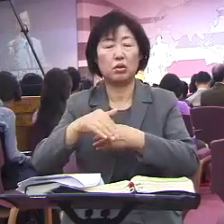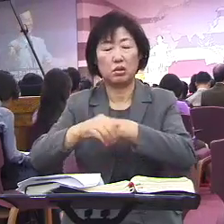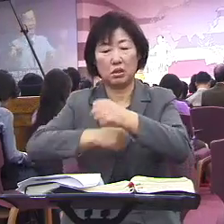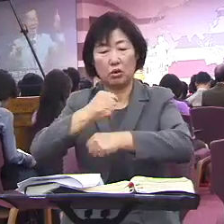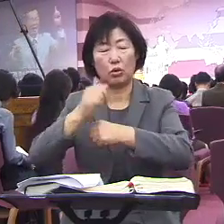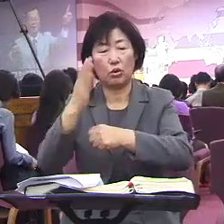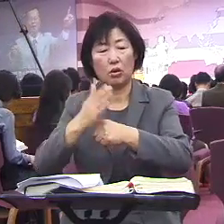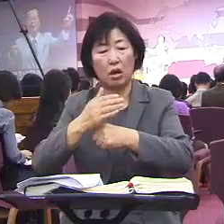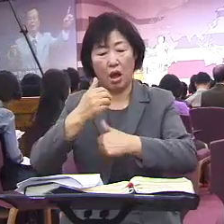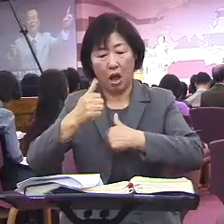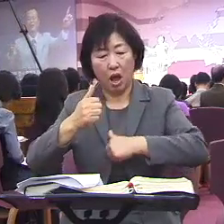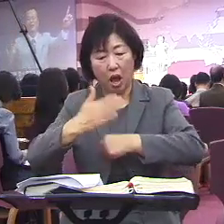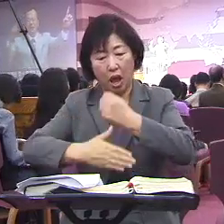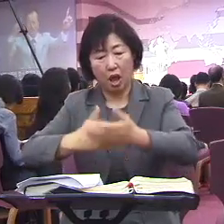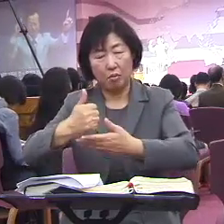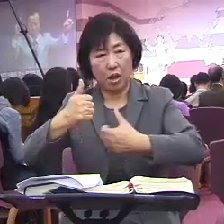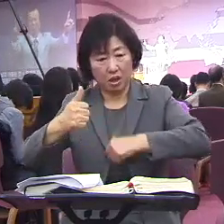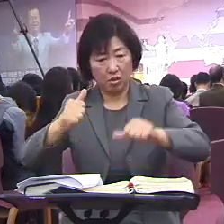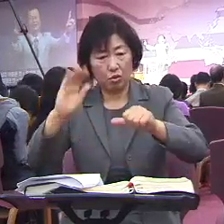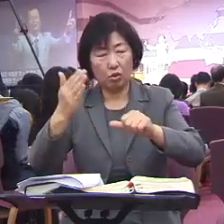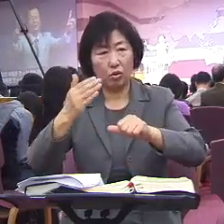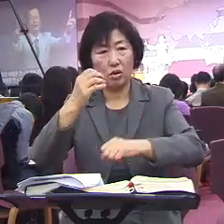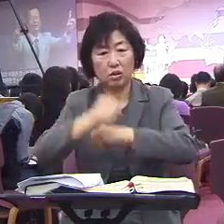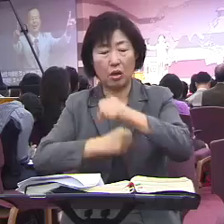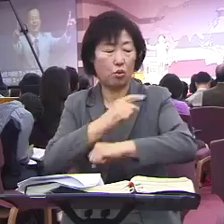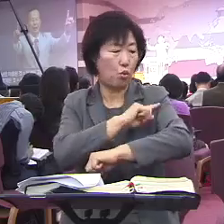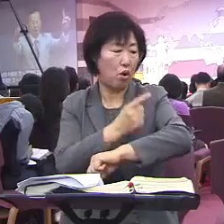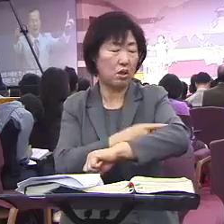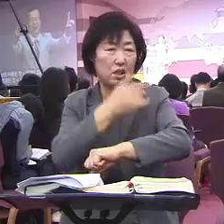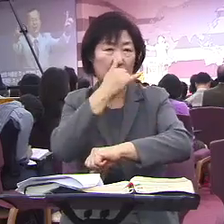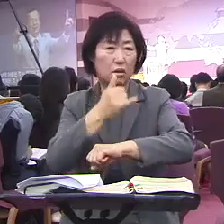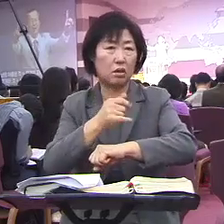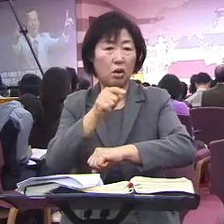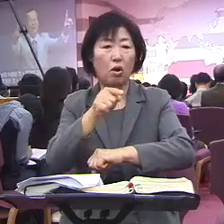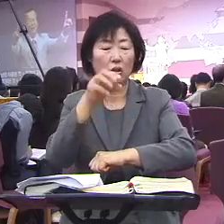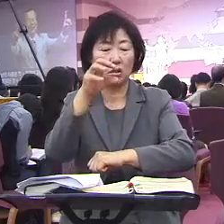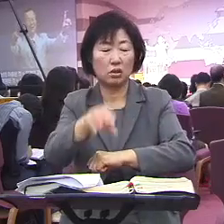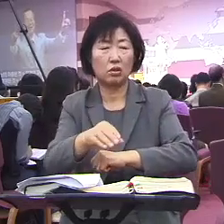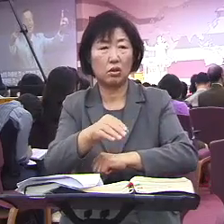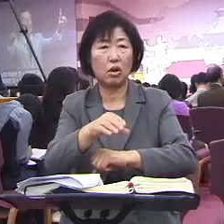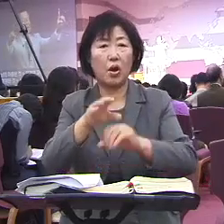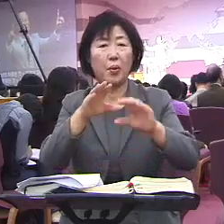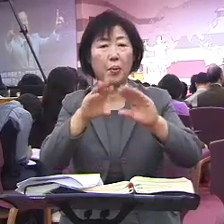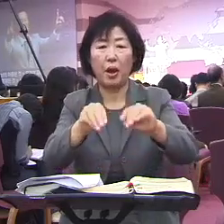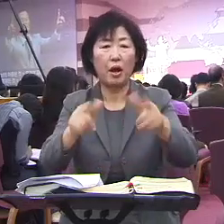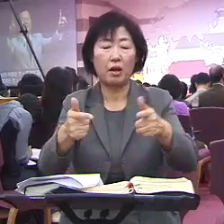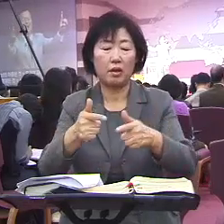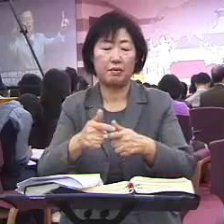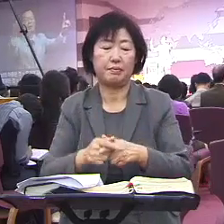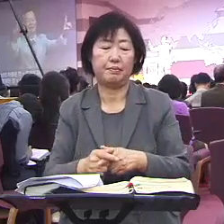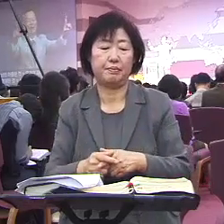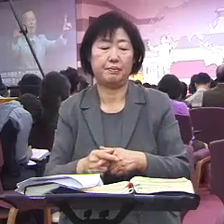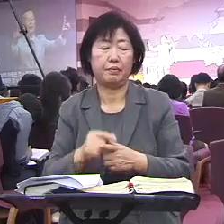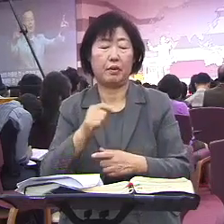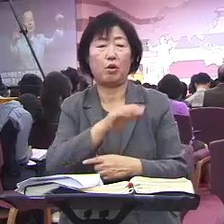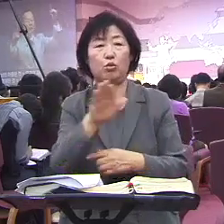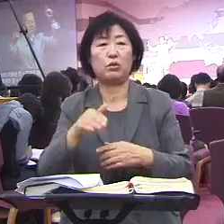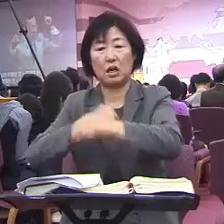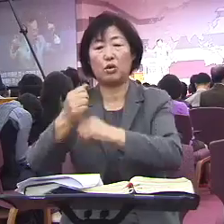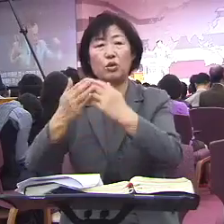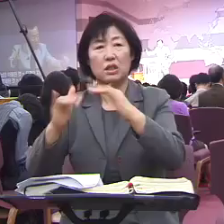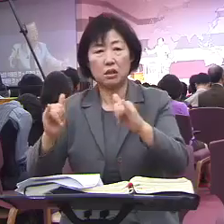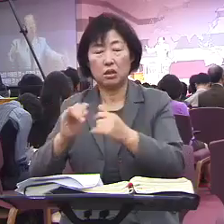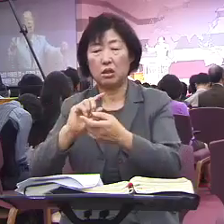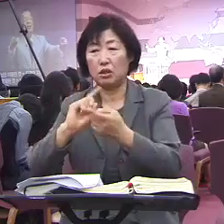아들이 되었습니다. 아들이 된 자는 자유권이 있습니다. 근데 거기서 스탑하는 것이 아니라 이제 우리는 그